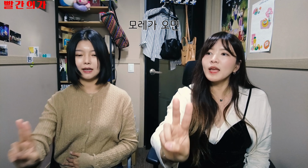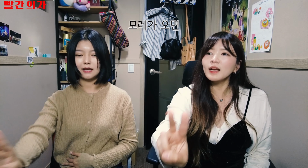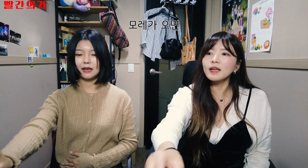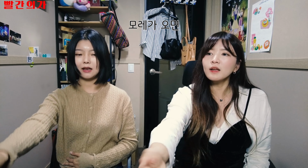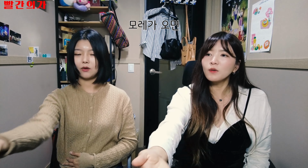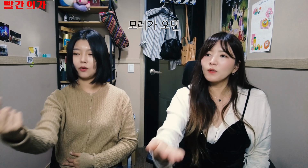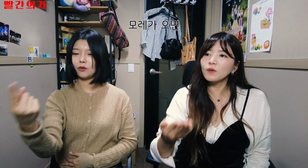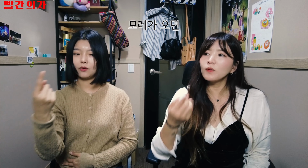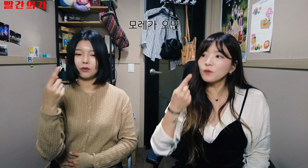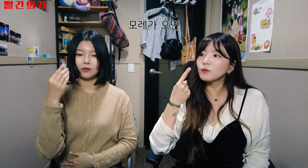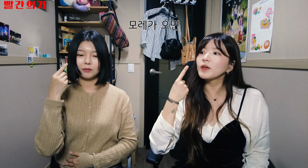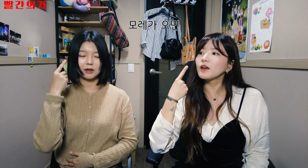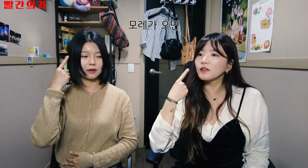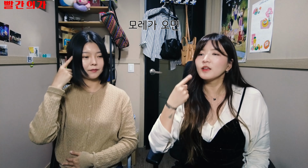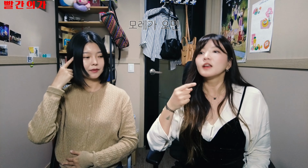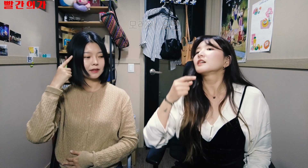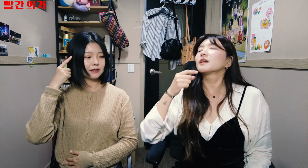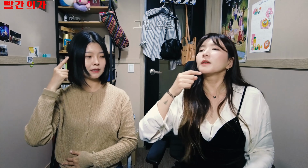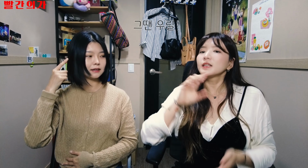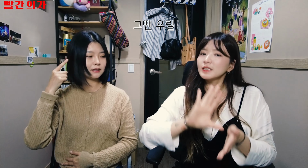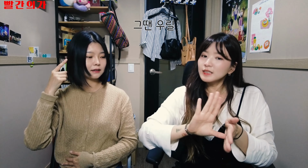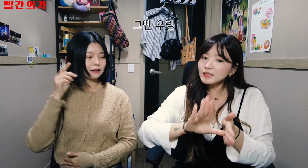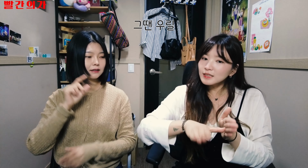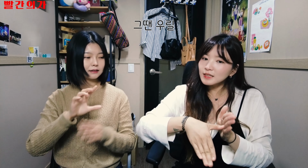모래가 오면 그다음에 그때